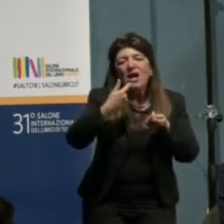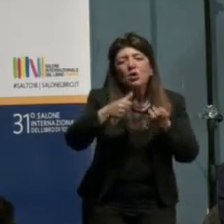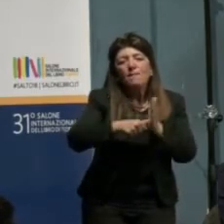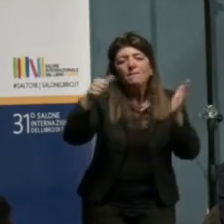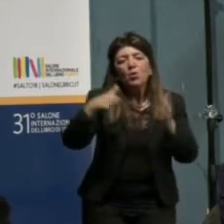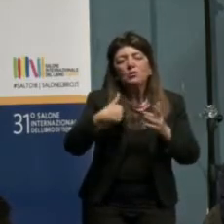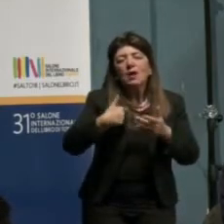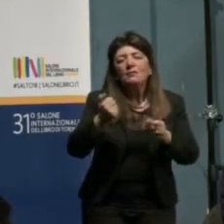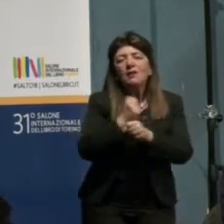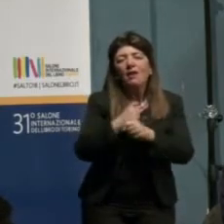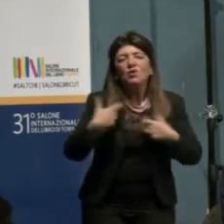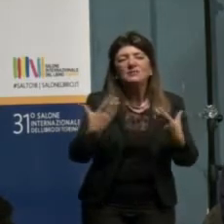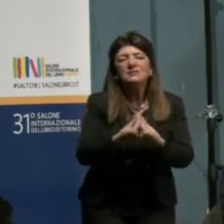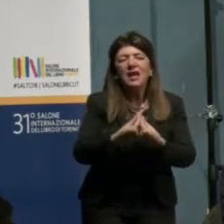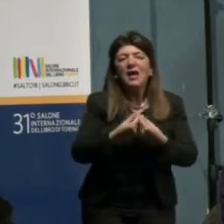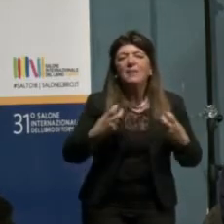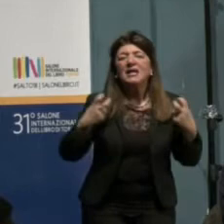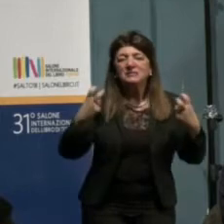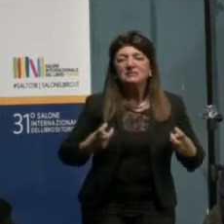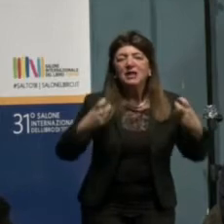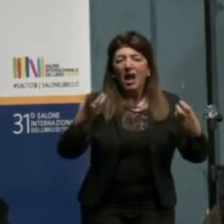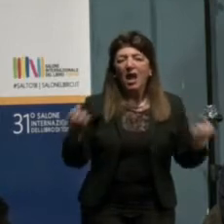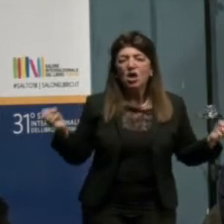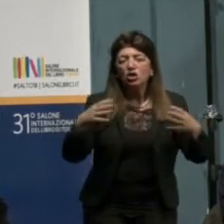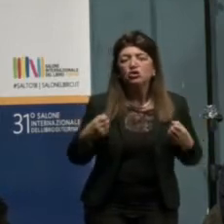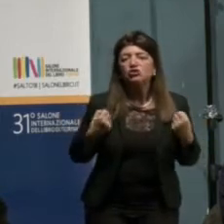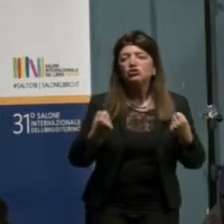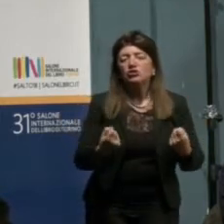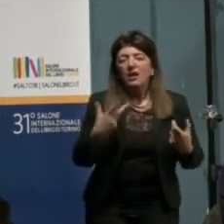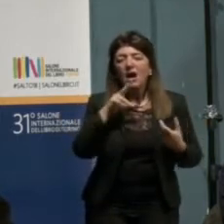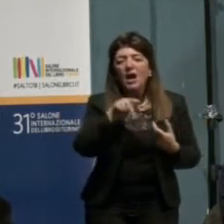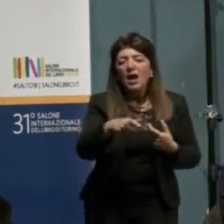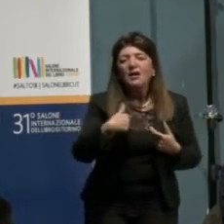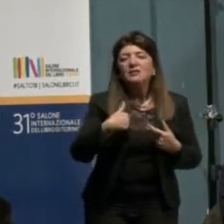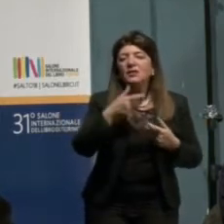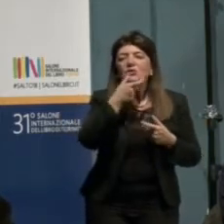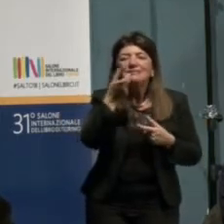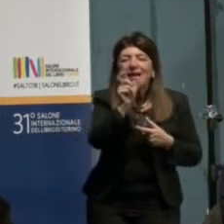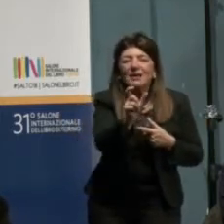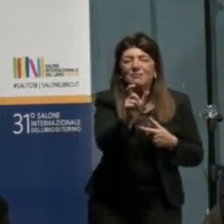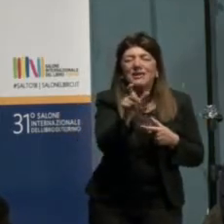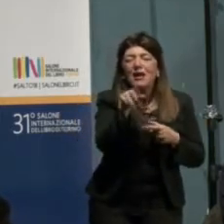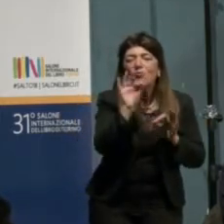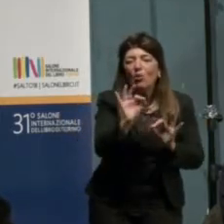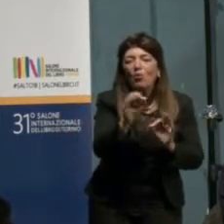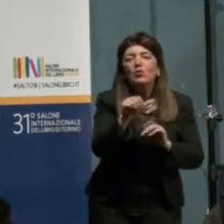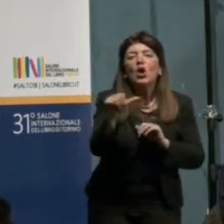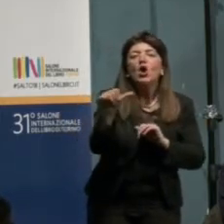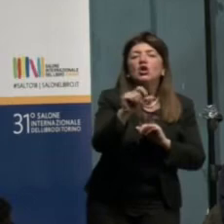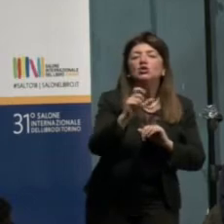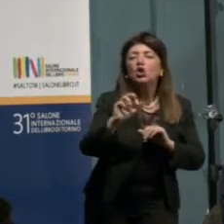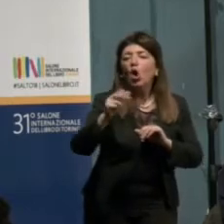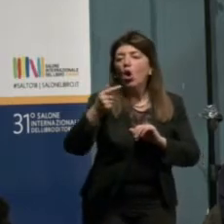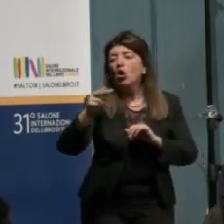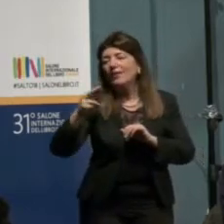delle sinergie e ha detto una cosa che il termine scorta mediatica che a me sembra l'abbia cognato lui ma lui ha detto che non ha